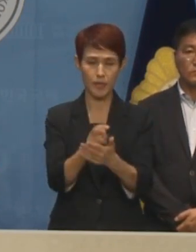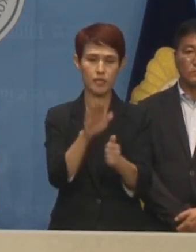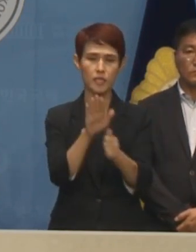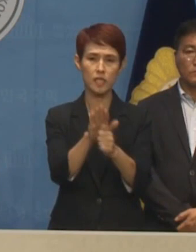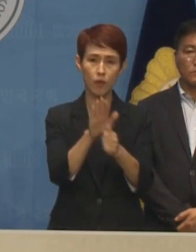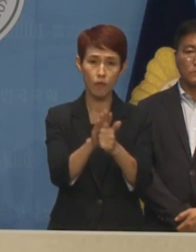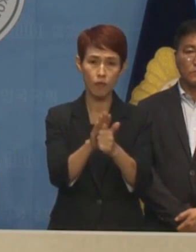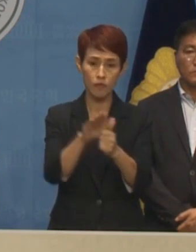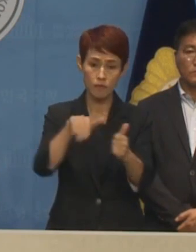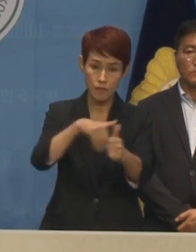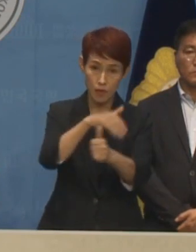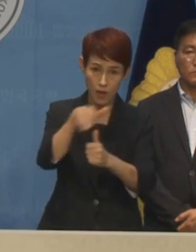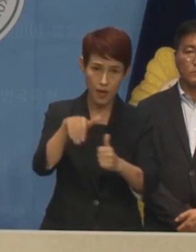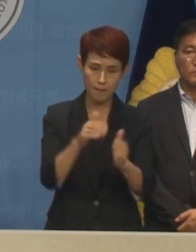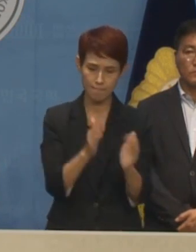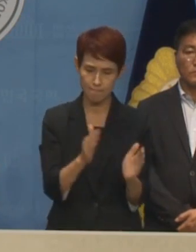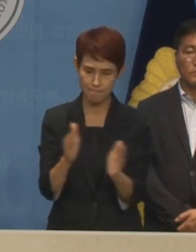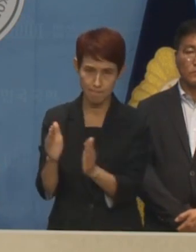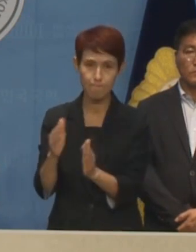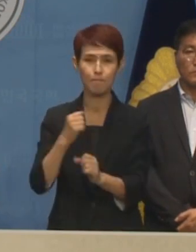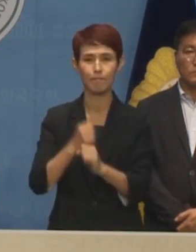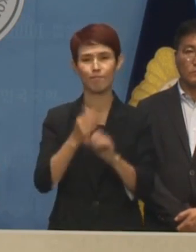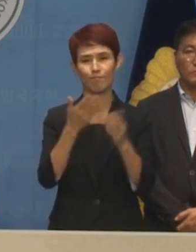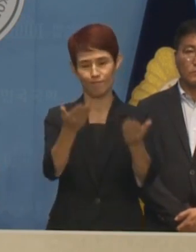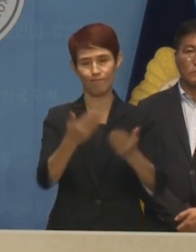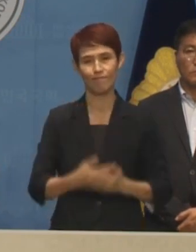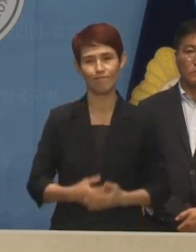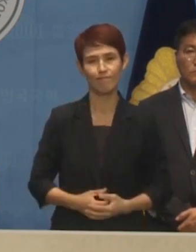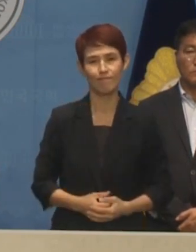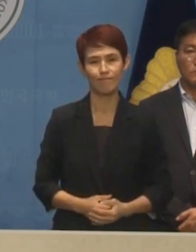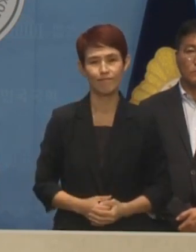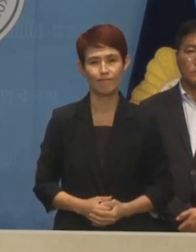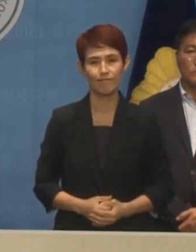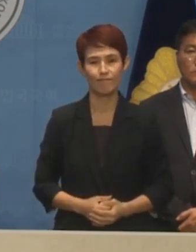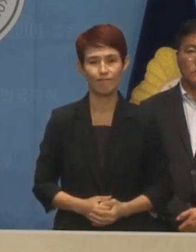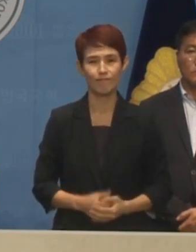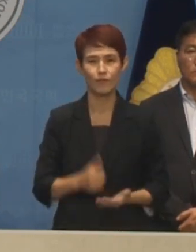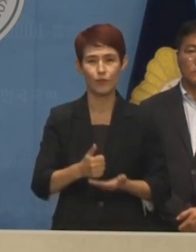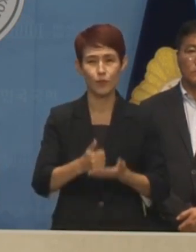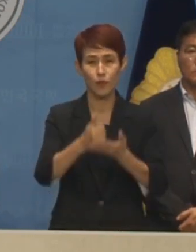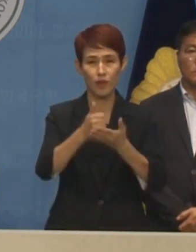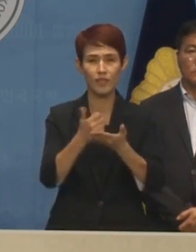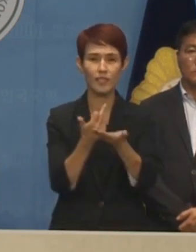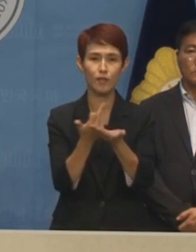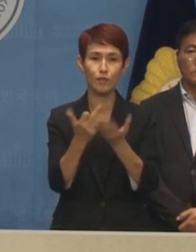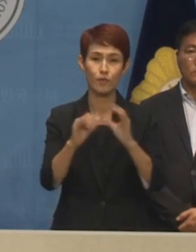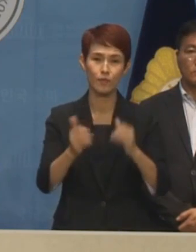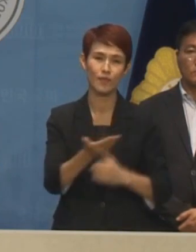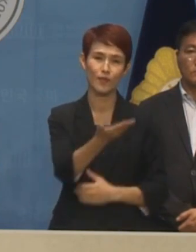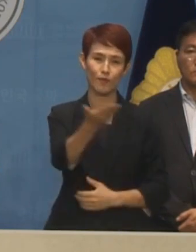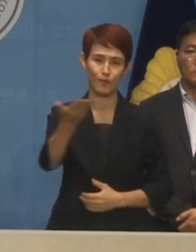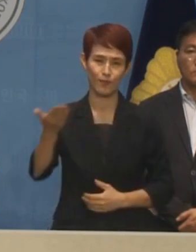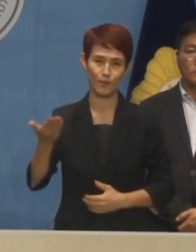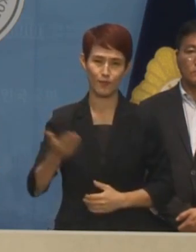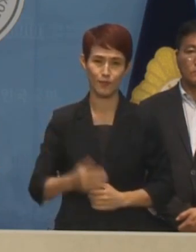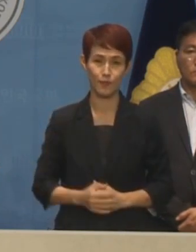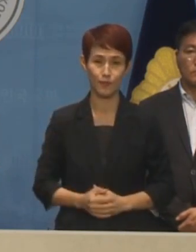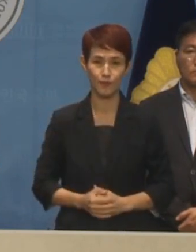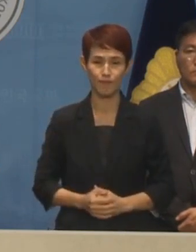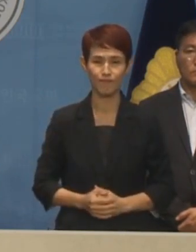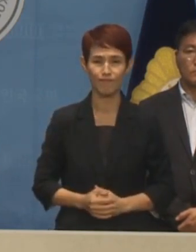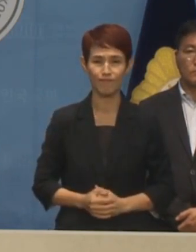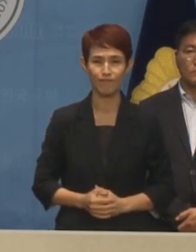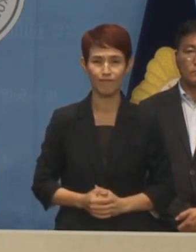근거를 지속적으로 마련해 나가겠습니다. 존경하는 제주도민 여러분, 그리고 국민